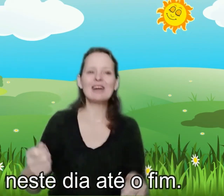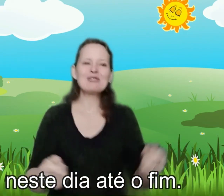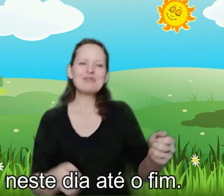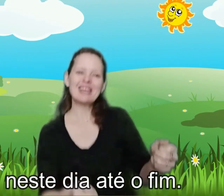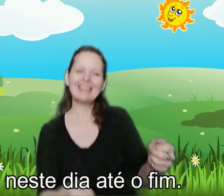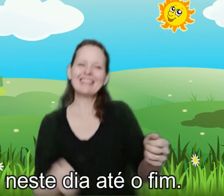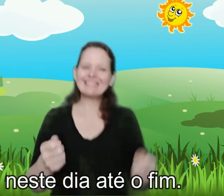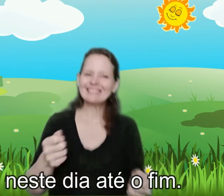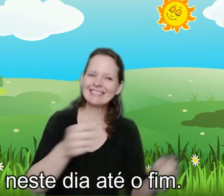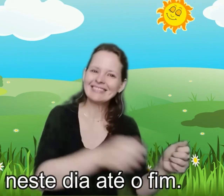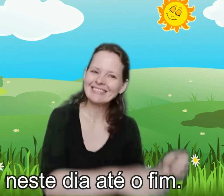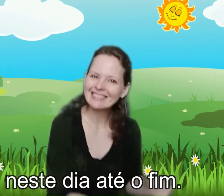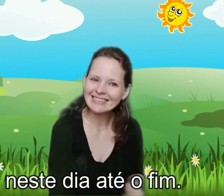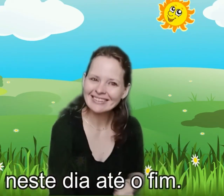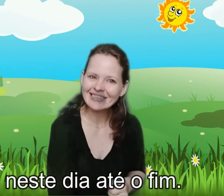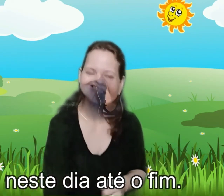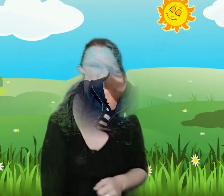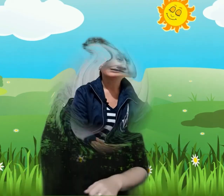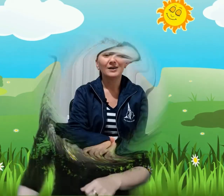dia até o